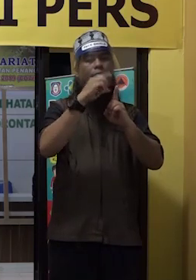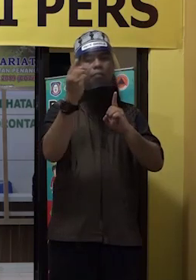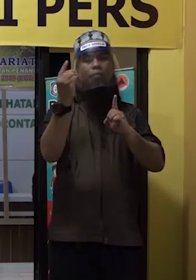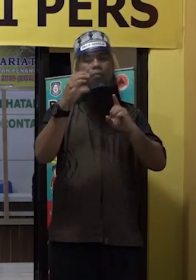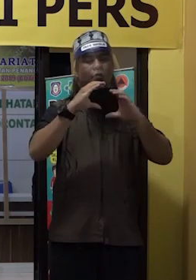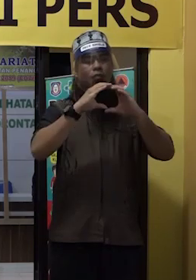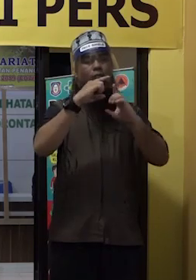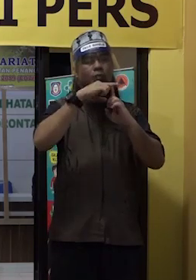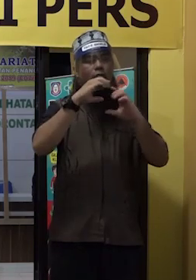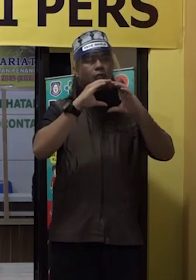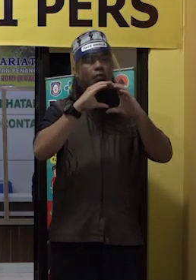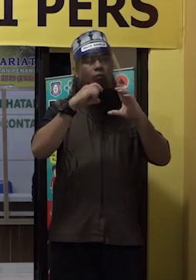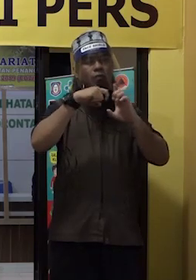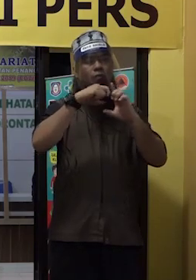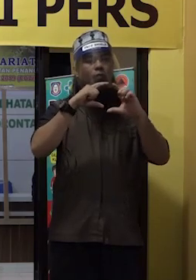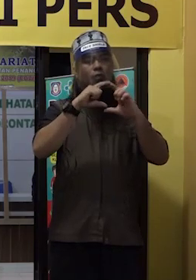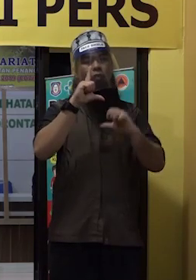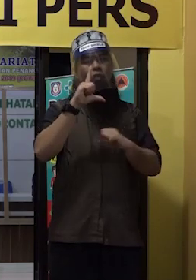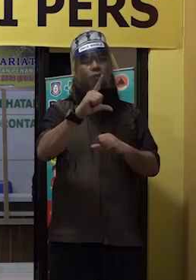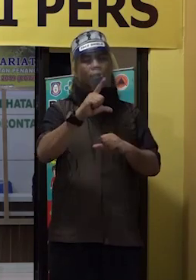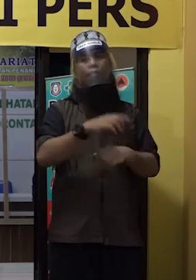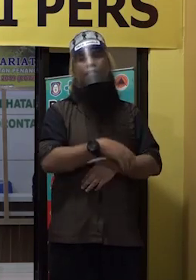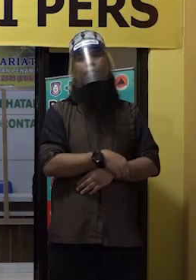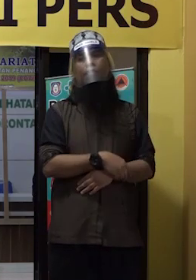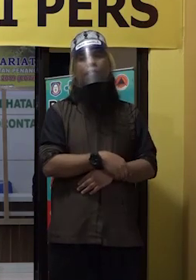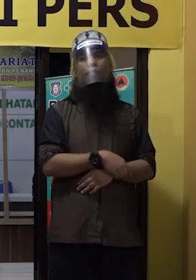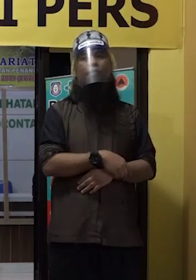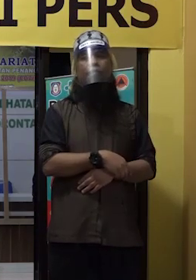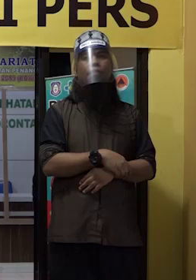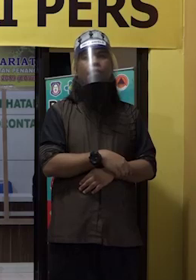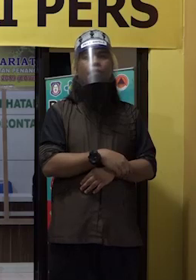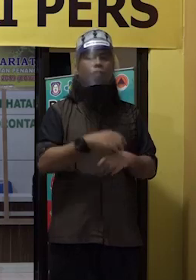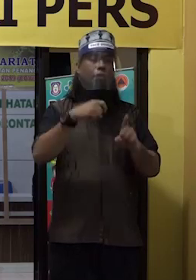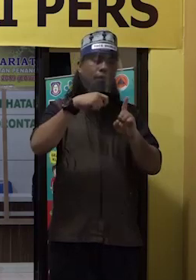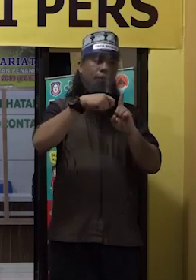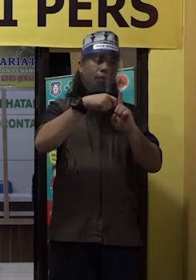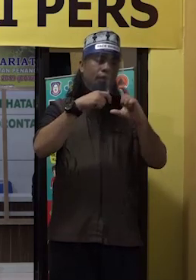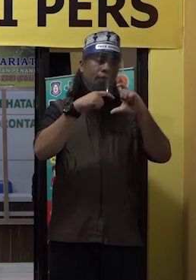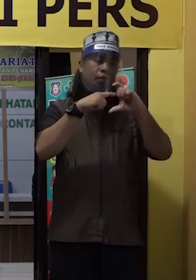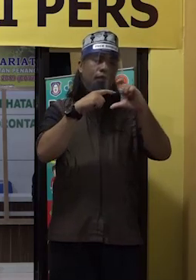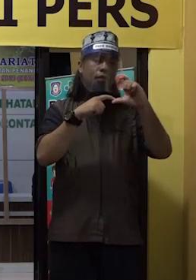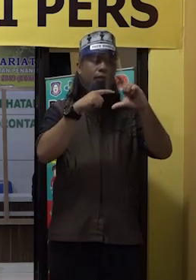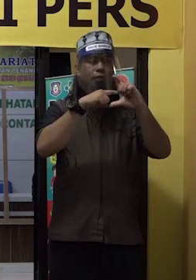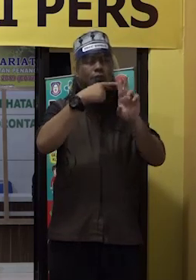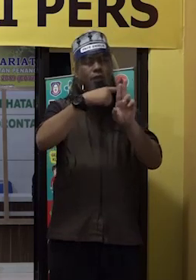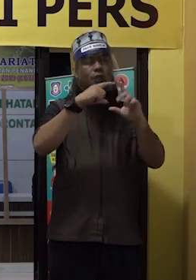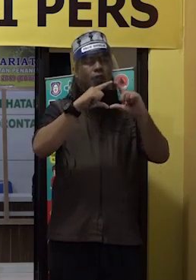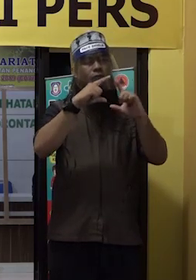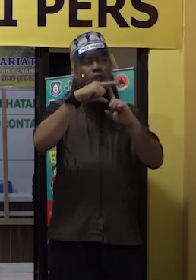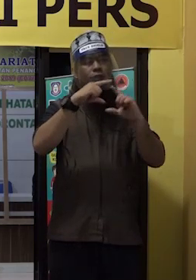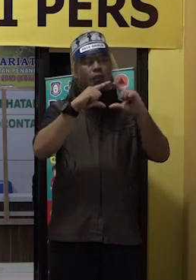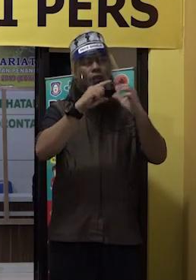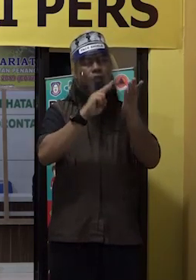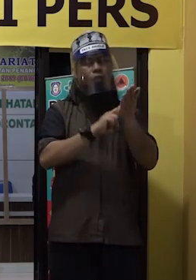tugas provinsi kerjasama dengan kabupaten kota, untuk melaksanakan rapid ataupun swab sesuai dengan protokol